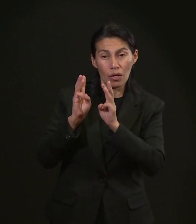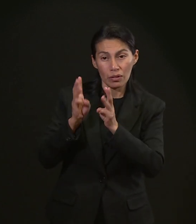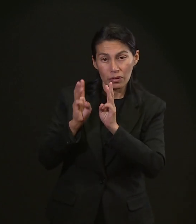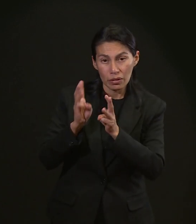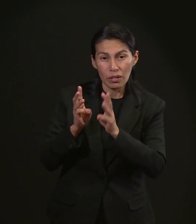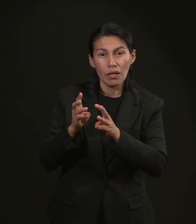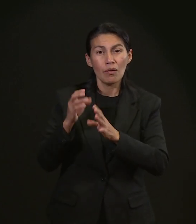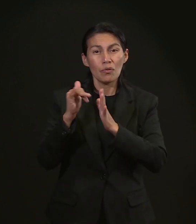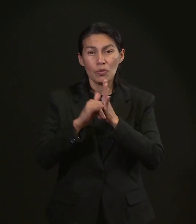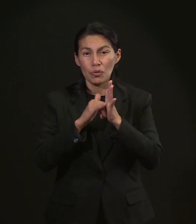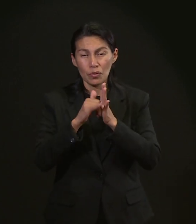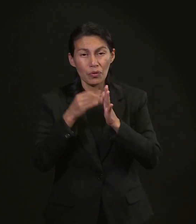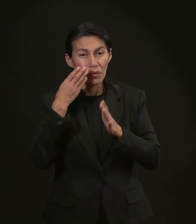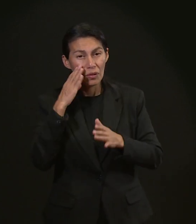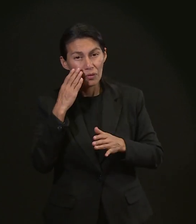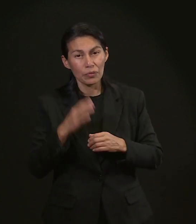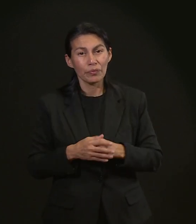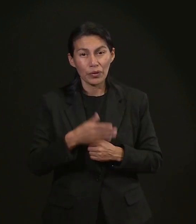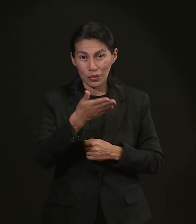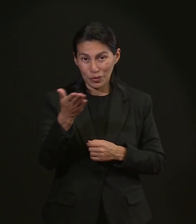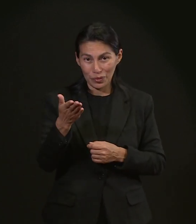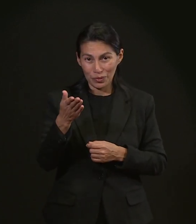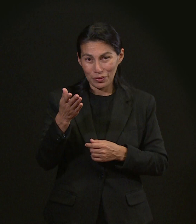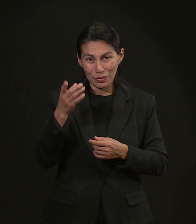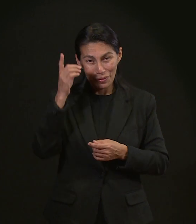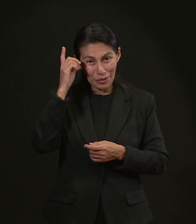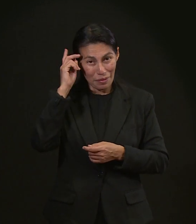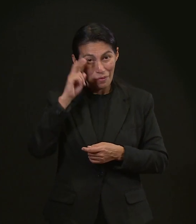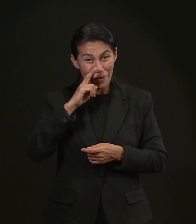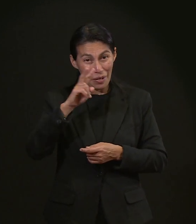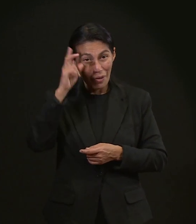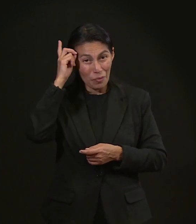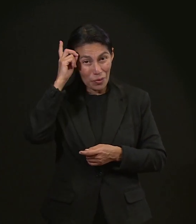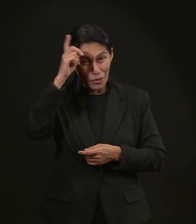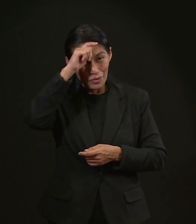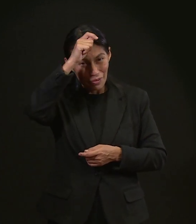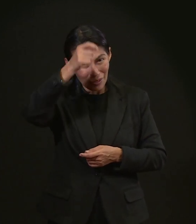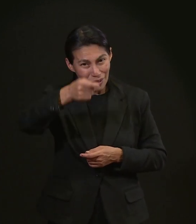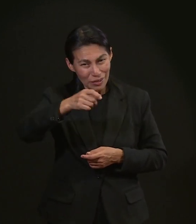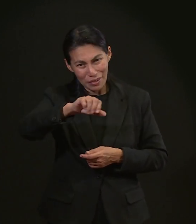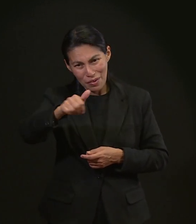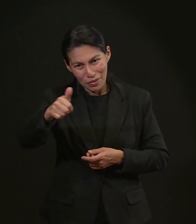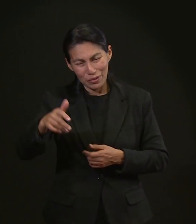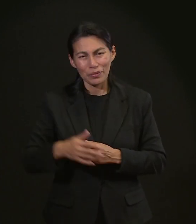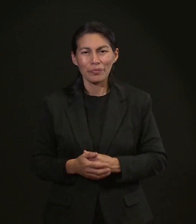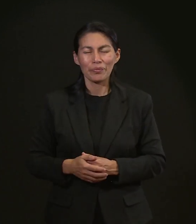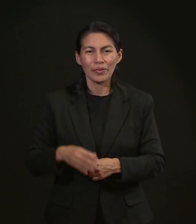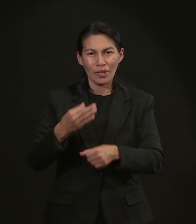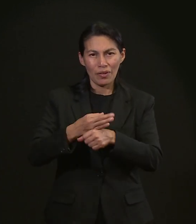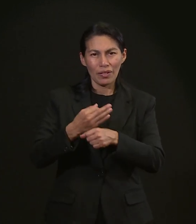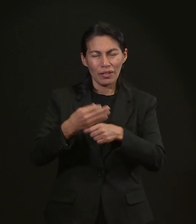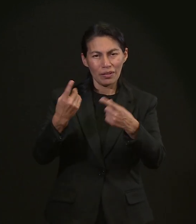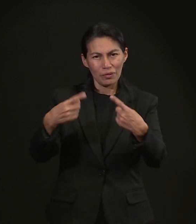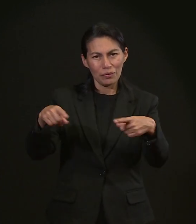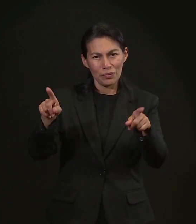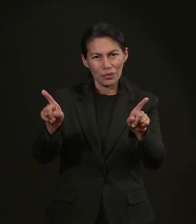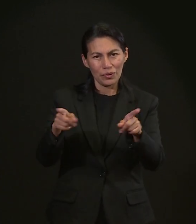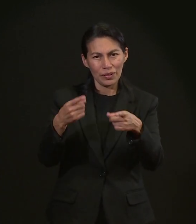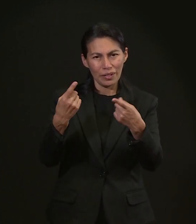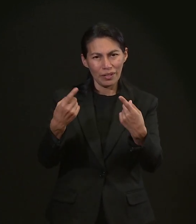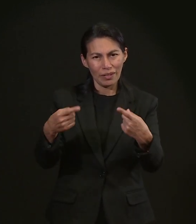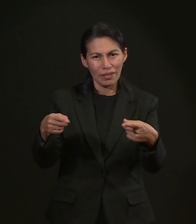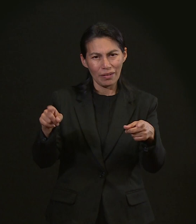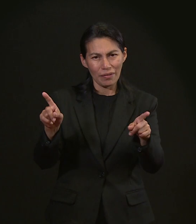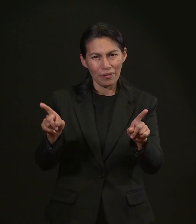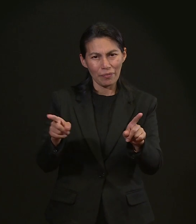para bendecir a otros mientras escuchamos una música especial que nos